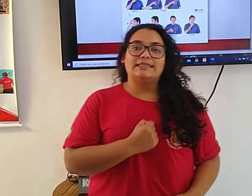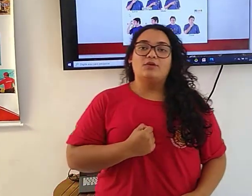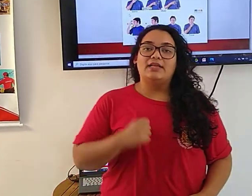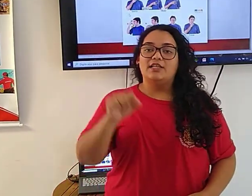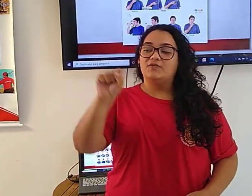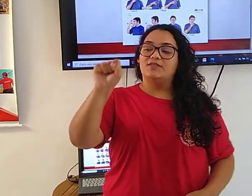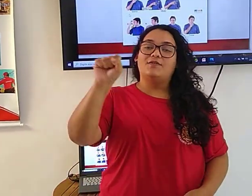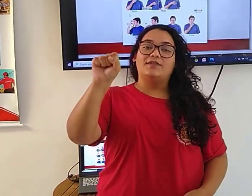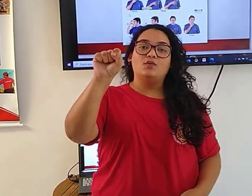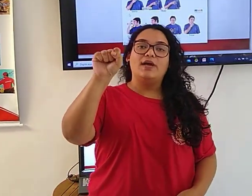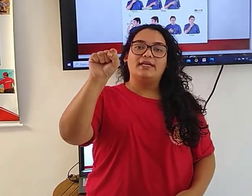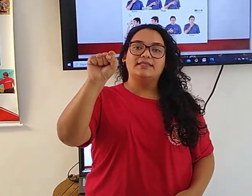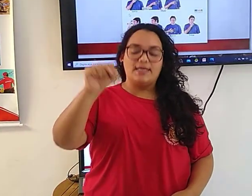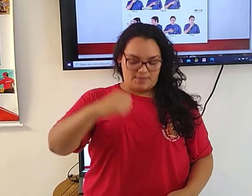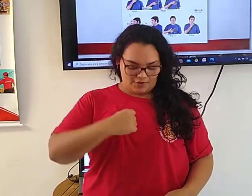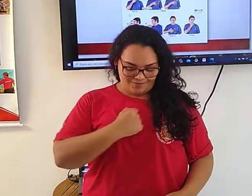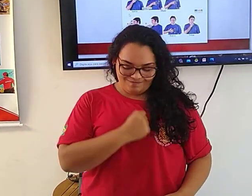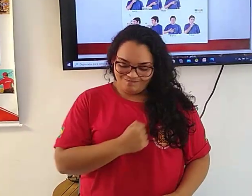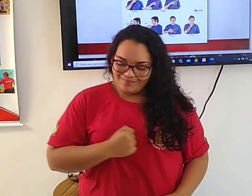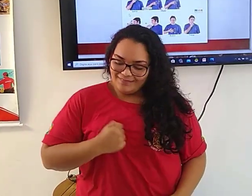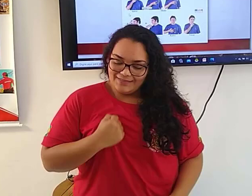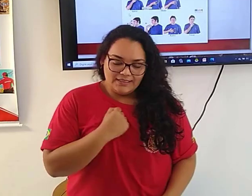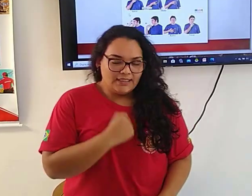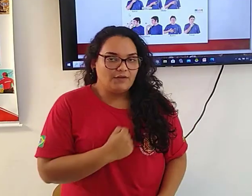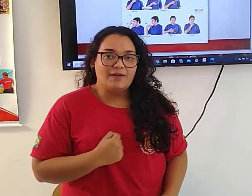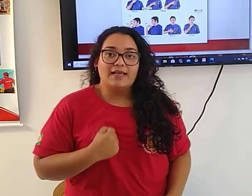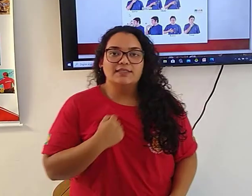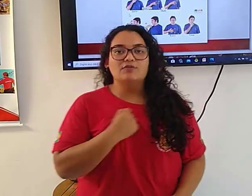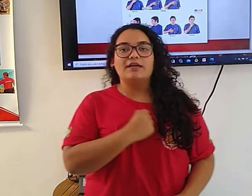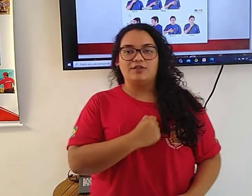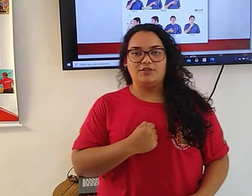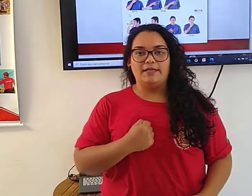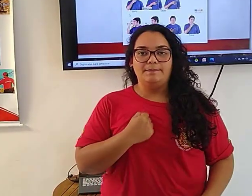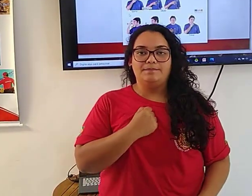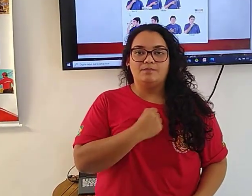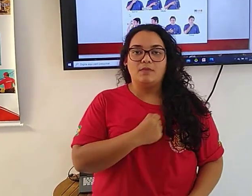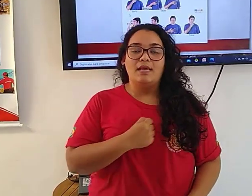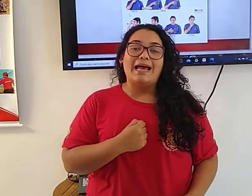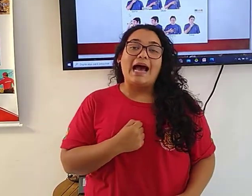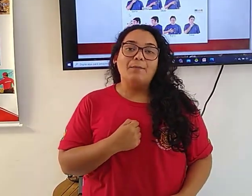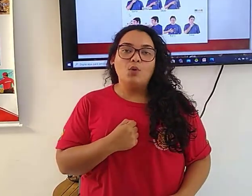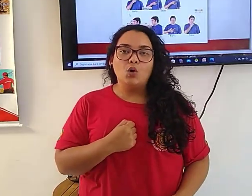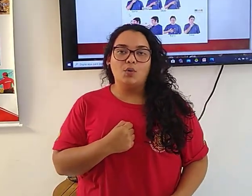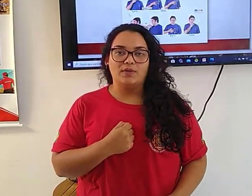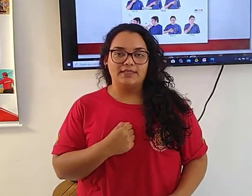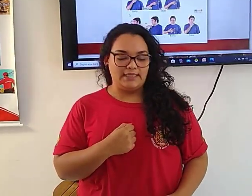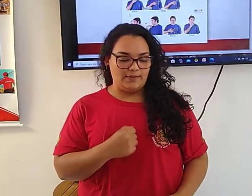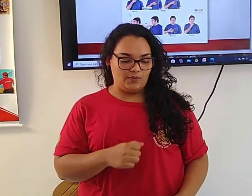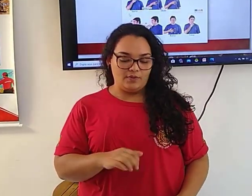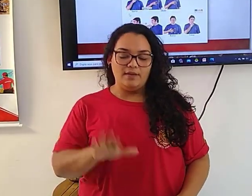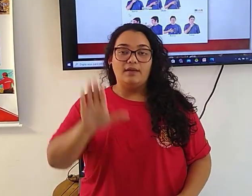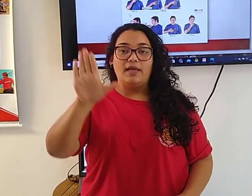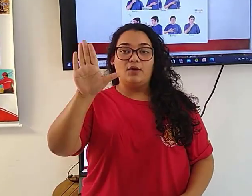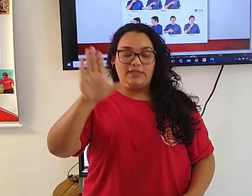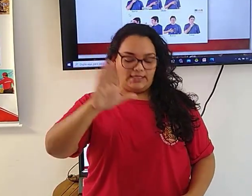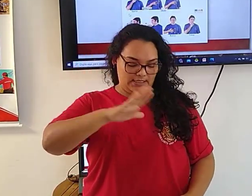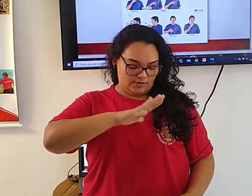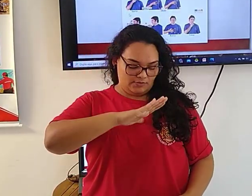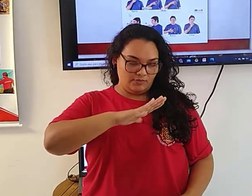Saudade, você vai fazer o S na mão e vai falar que é saudade, né? Amor, por exemplo, é o dedão